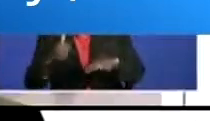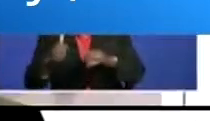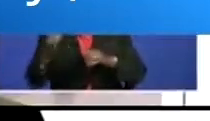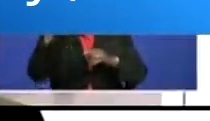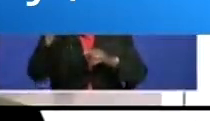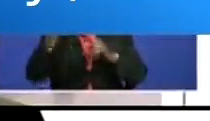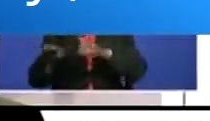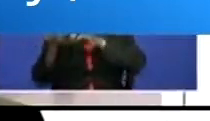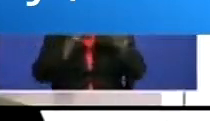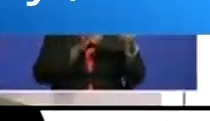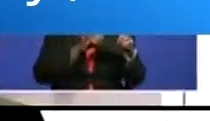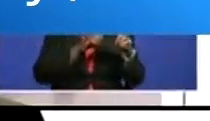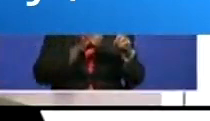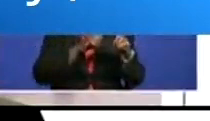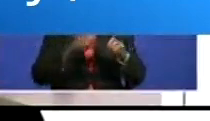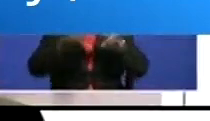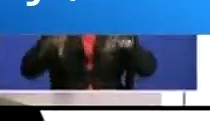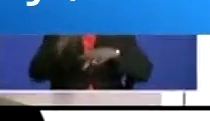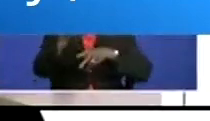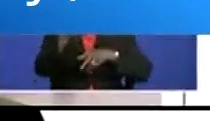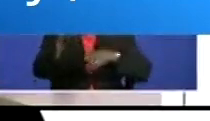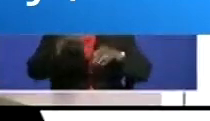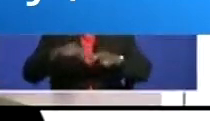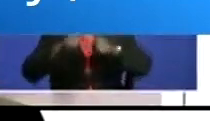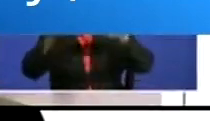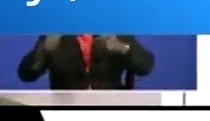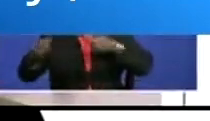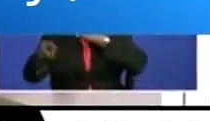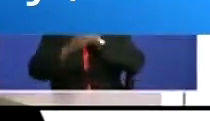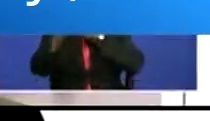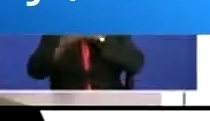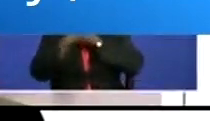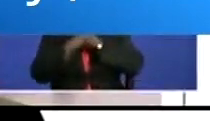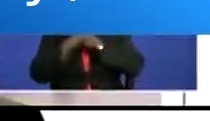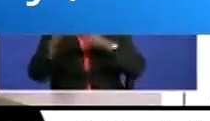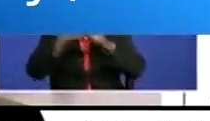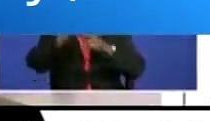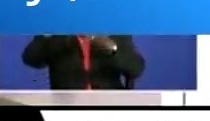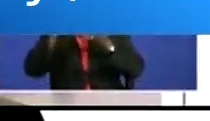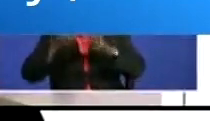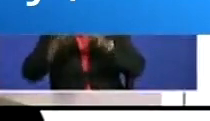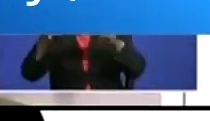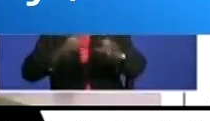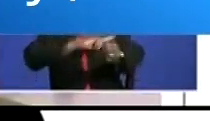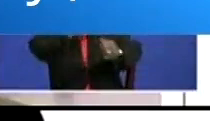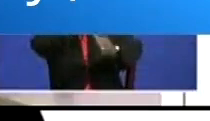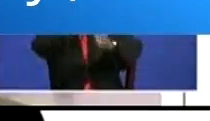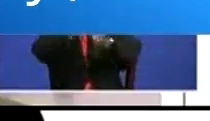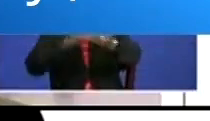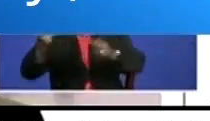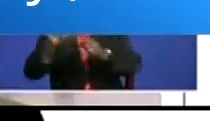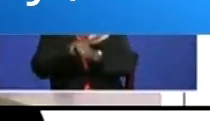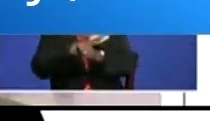أولئك الذين يرفضون الإخلاء يعرضون أنفسهم لخطر كبير بسبب الإعصار الذي سيكون مهددا للحياة. لن